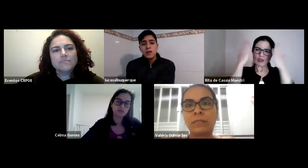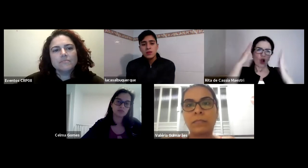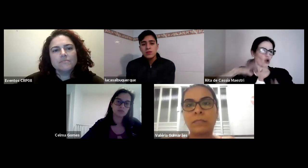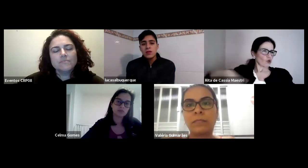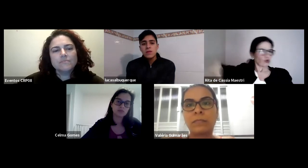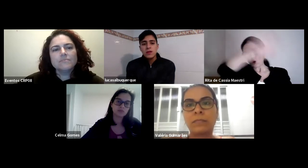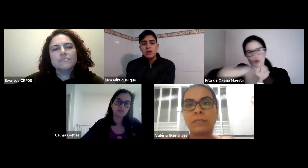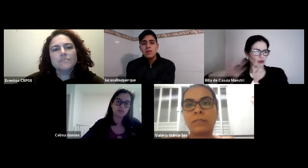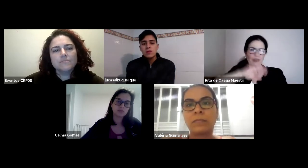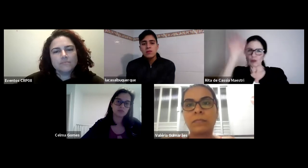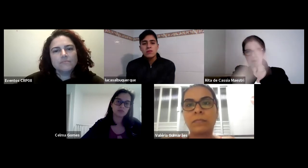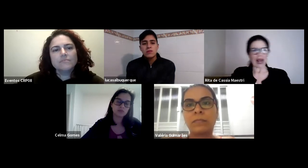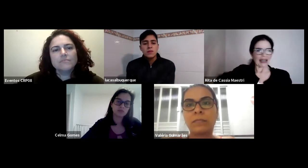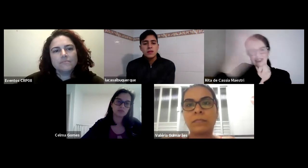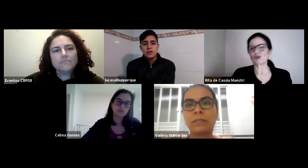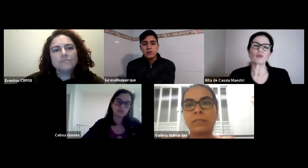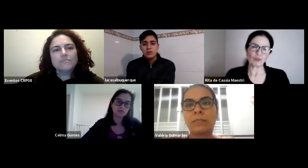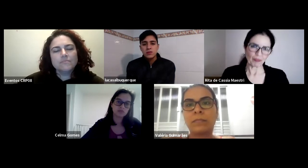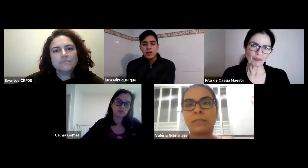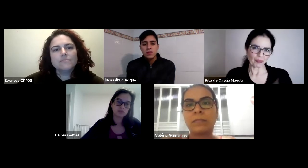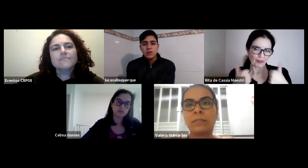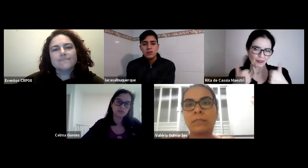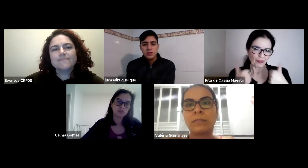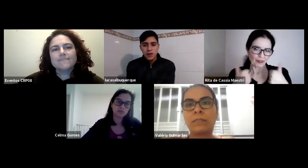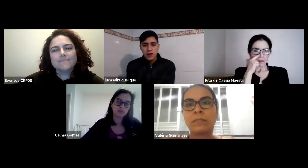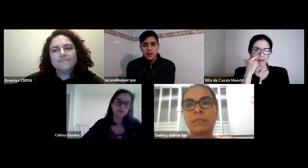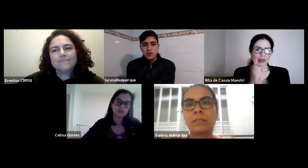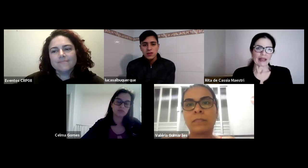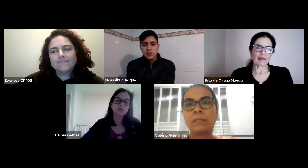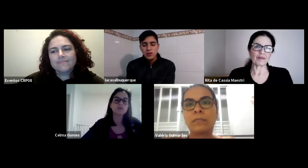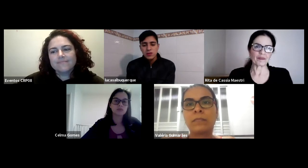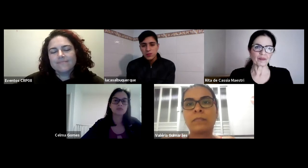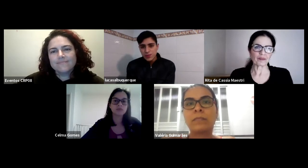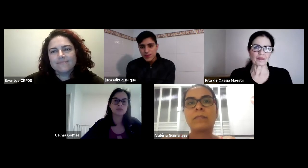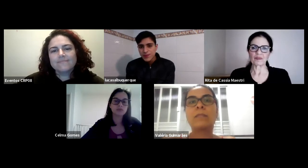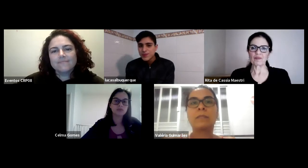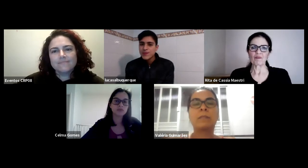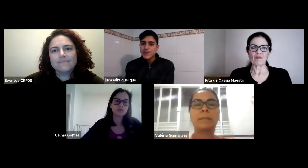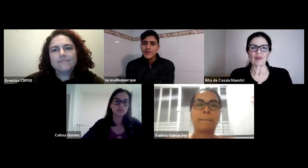específicos da psicologia para atendimento dos pacientes surdos. Aí o Brasil todo vai ter acesso a esse conteúdo.